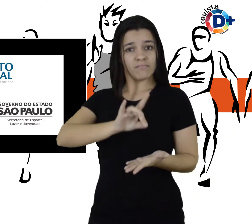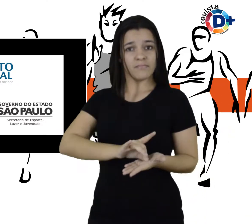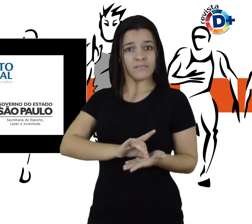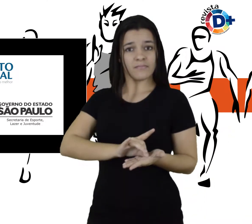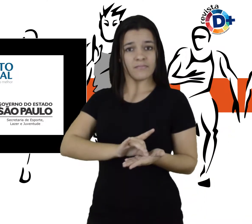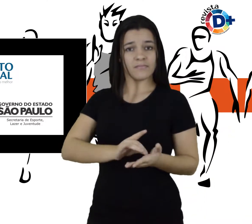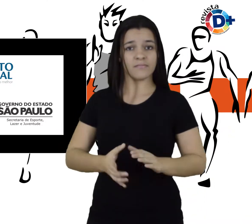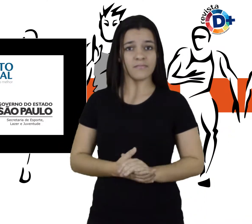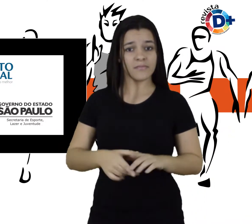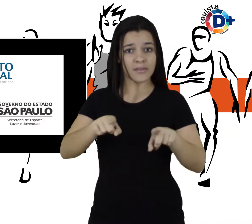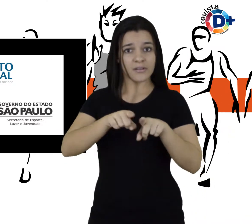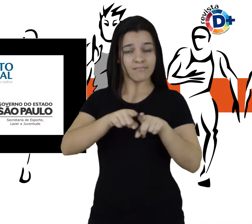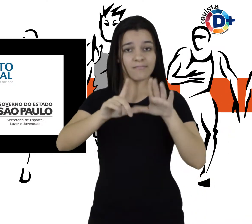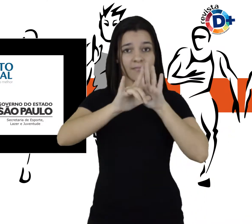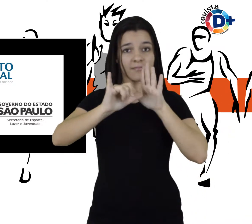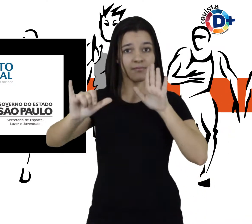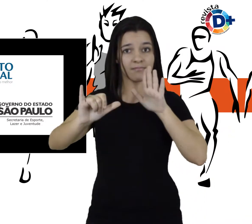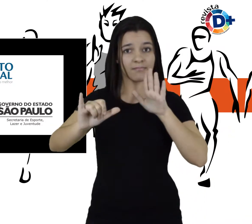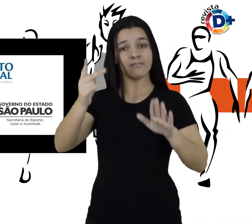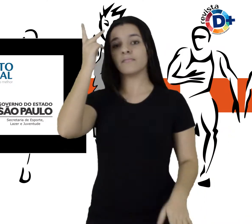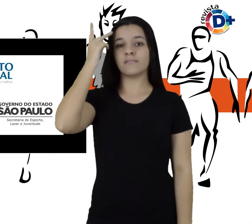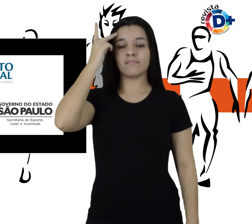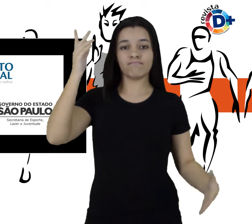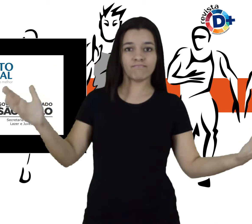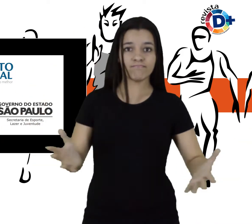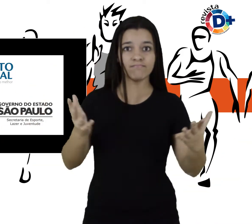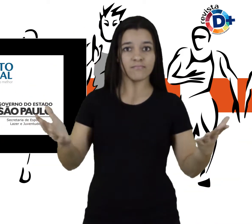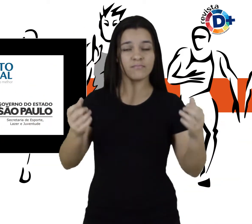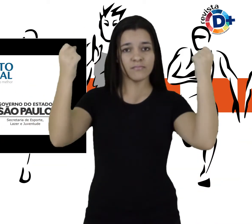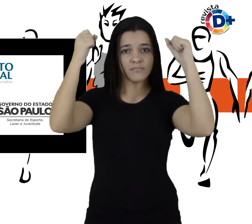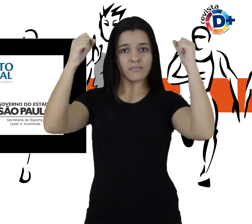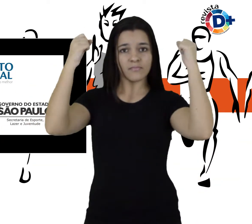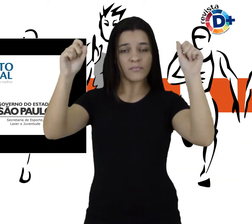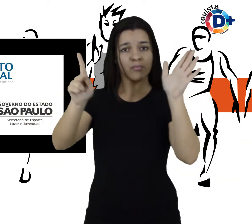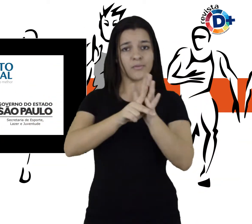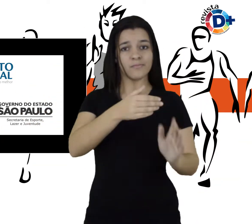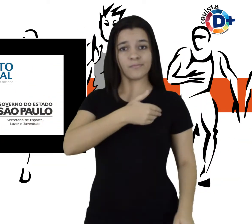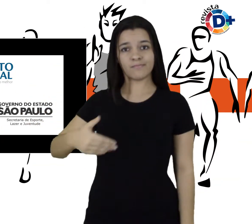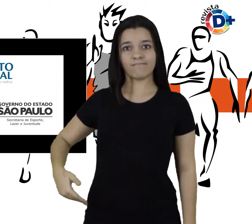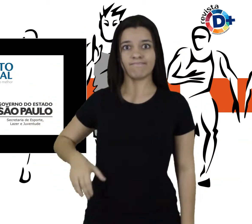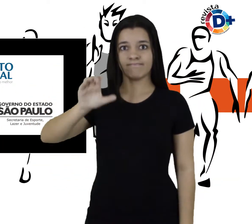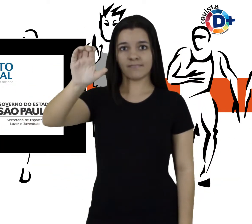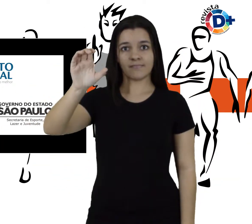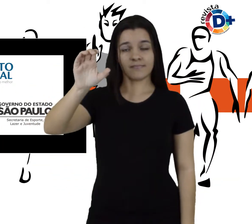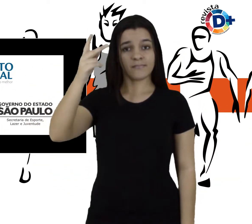e a Lei Paulista de Incentivo ao Esporte do Governo do Estado de São Paulo, Secretaria de